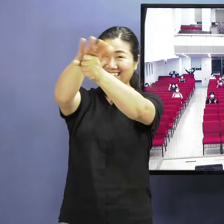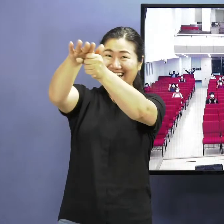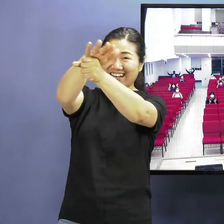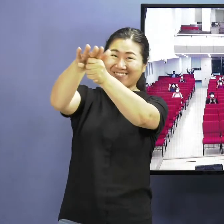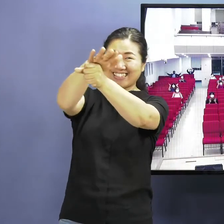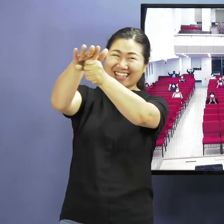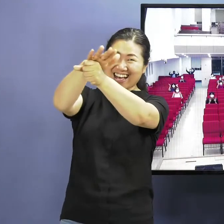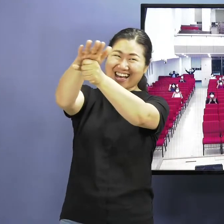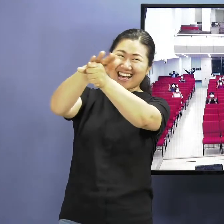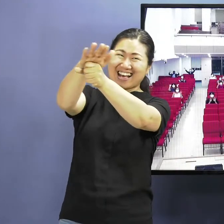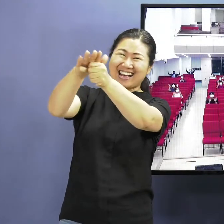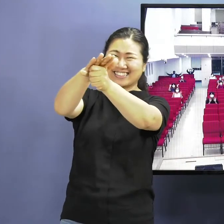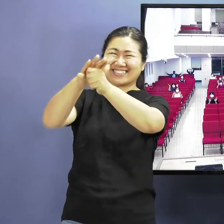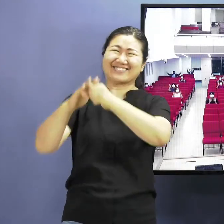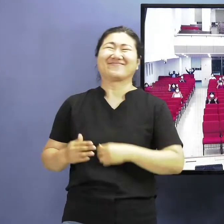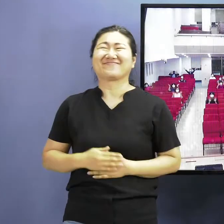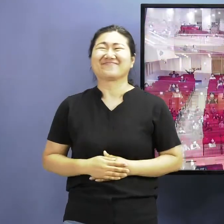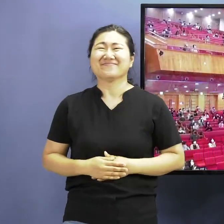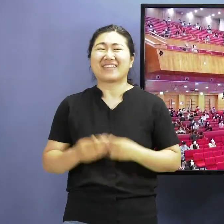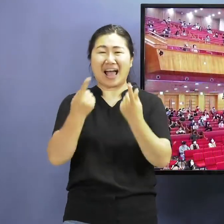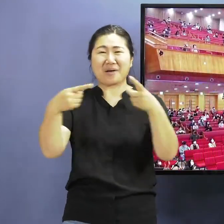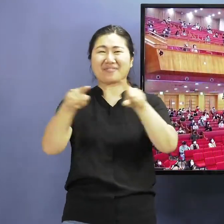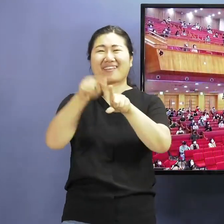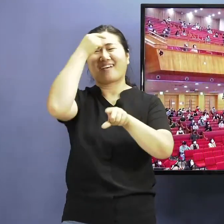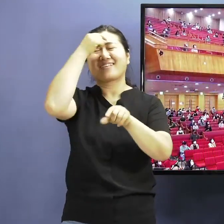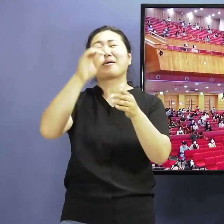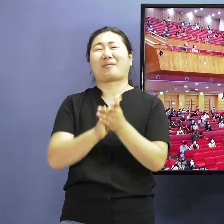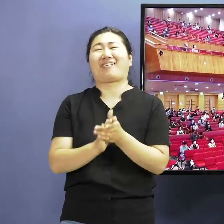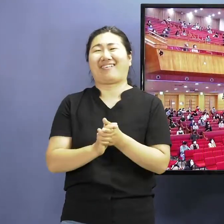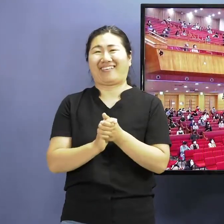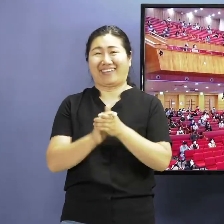지체로서 함께 얘기하기 너무 좋습니다.